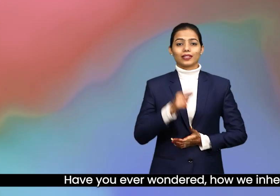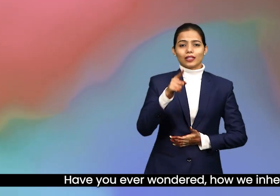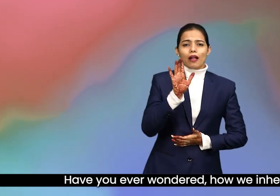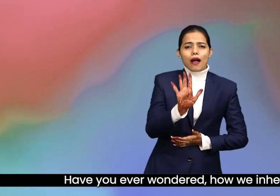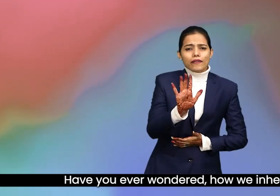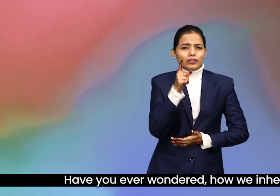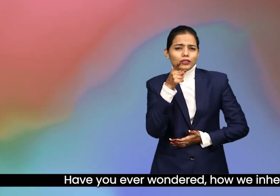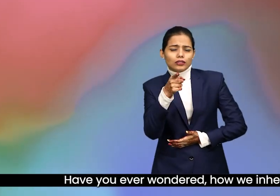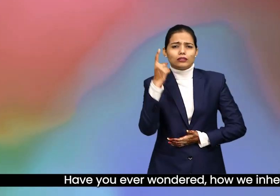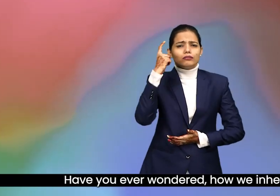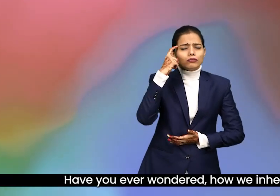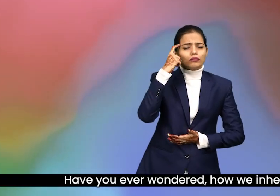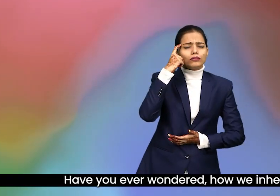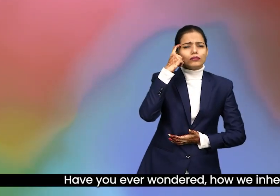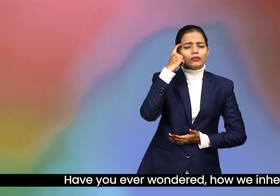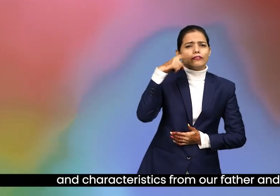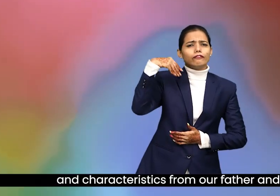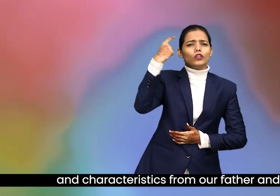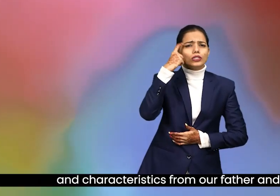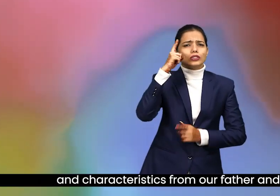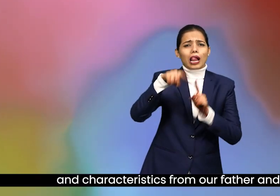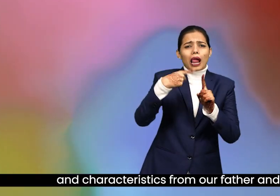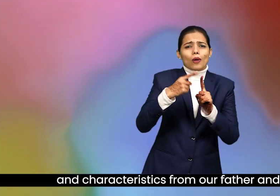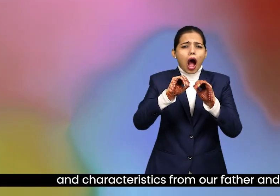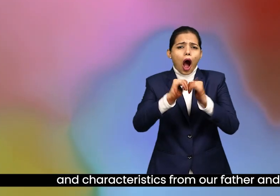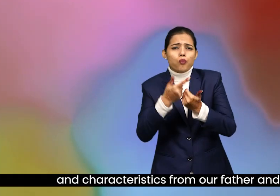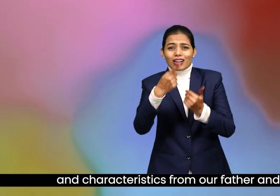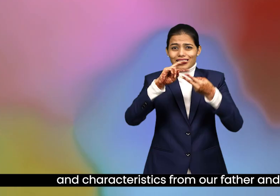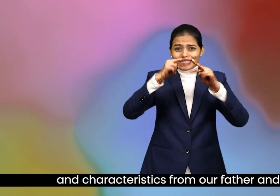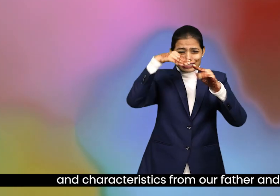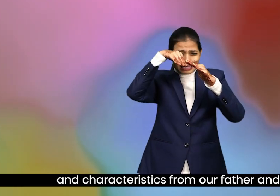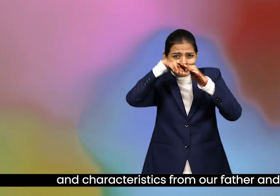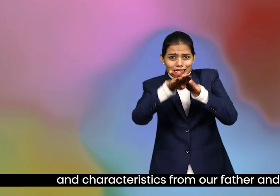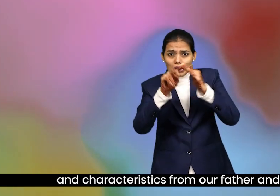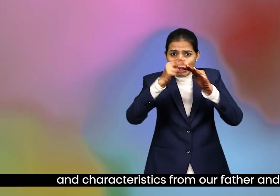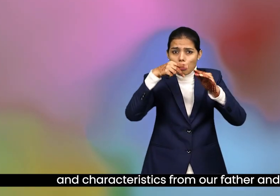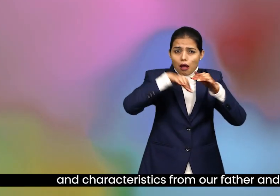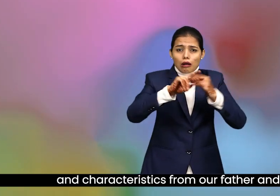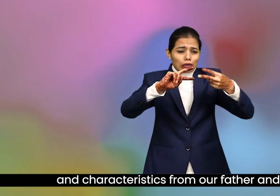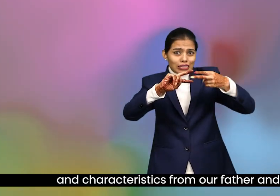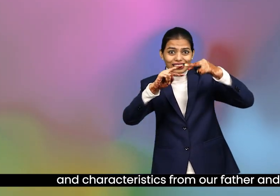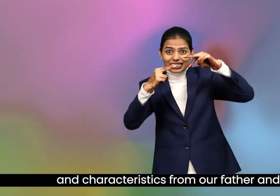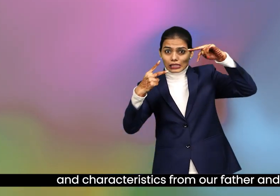தந்தை மற்றும் தாயிடமிருந்து நாம் எவ்வாறு பண்புகளையும் பரிணாமங்களையும் பெறுகிறோம் என்று நீங்கள்